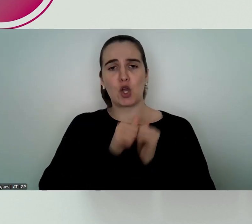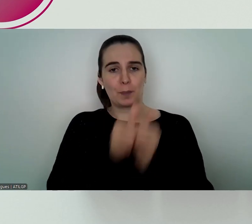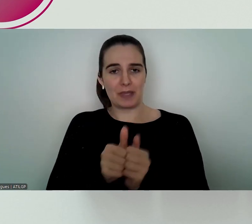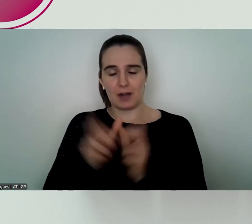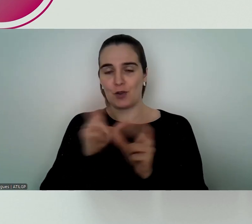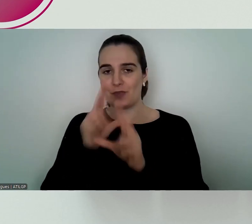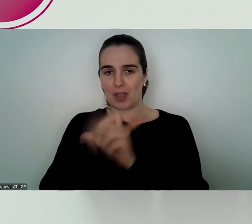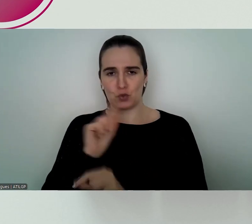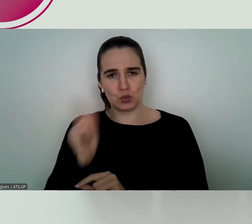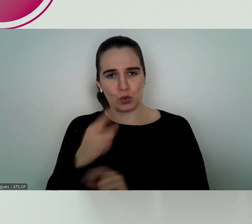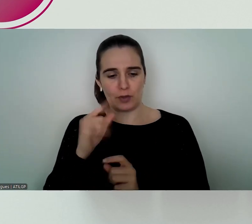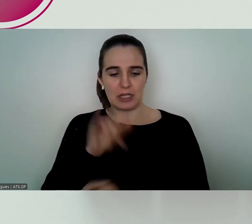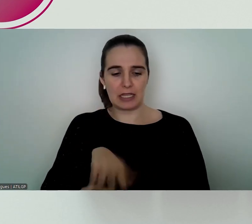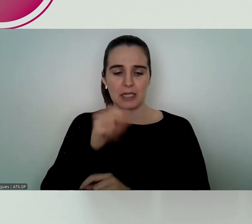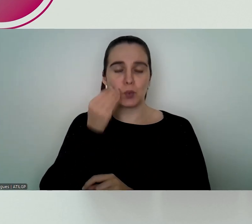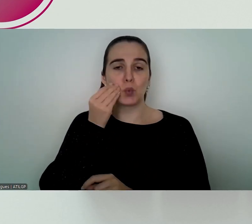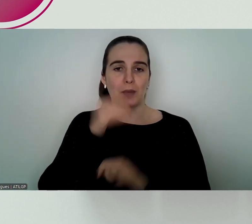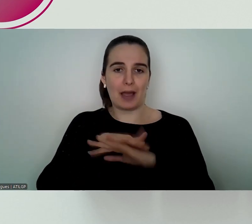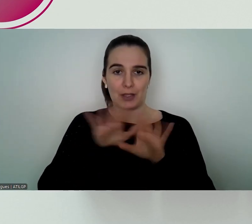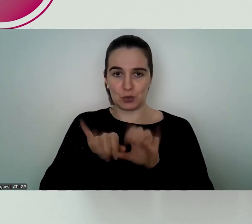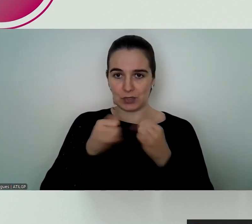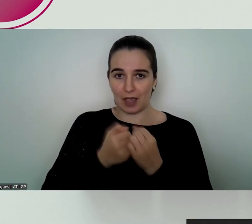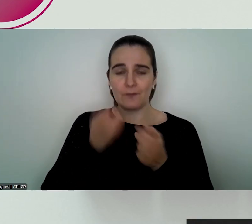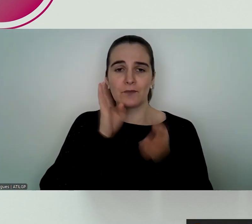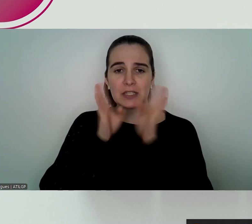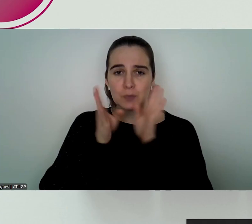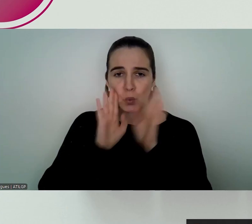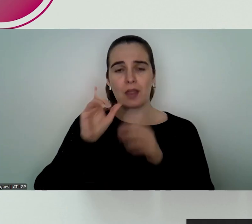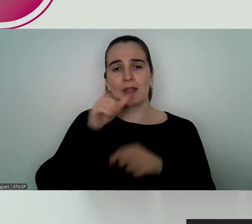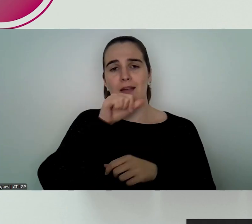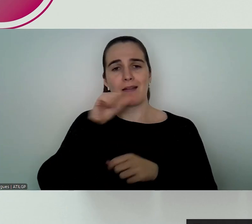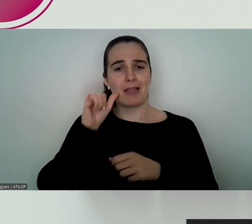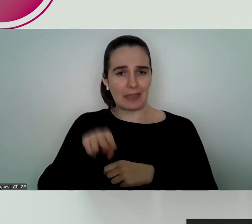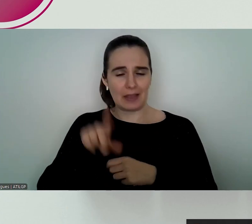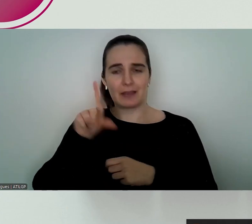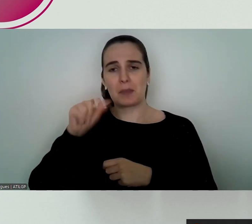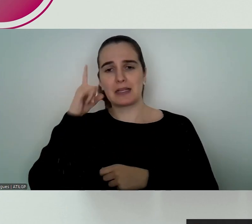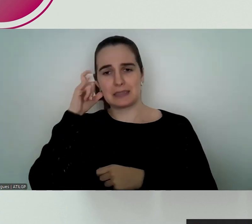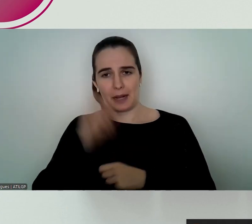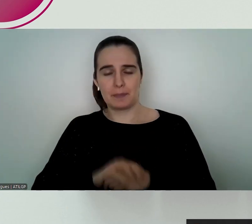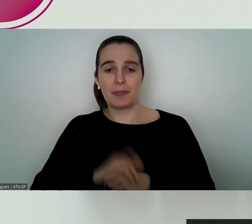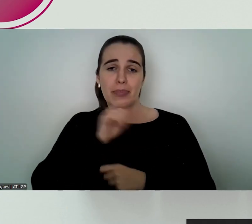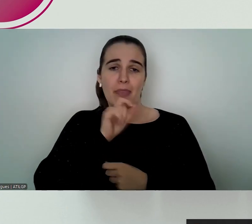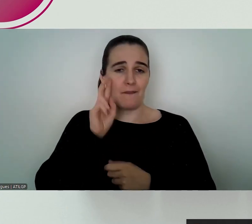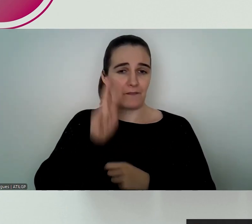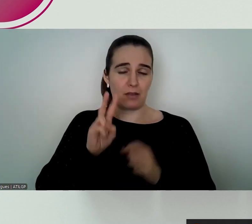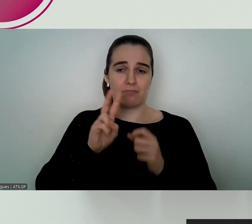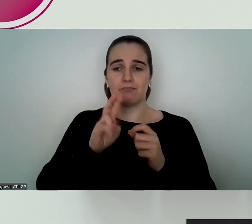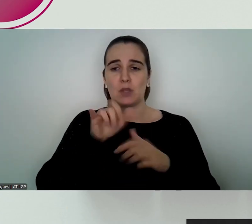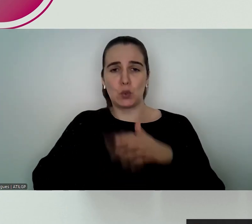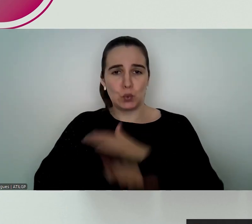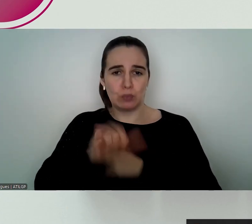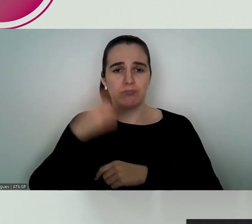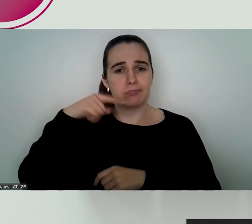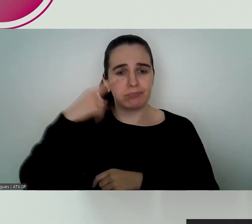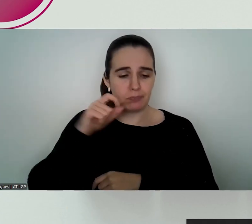novidades e iniciativas do INA nas redes sociais, Facebook, LinkedIn e Instagram. Assistir aos nossos webinars no canal de YouTube do